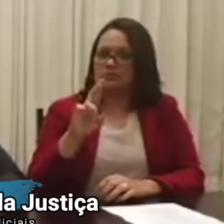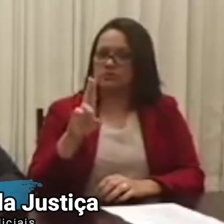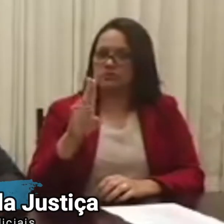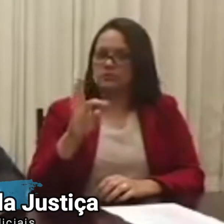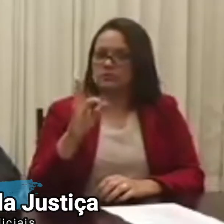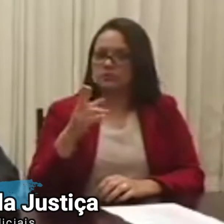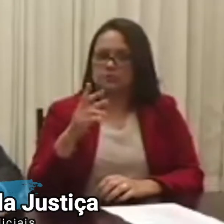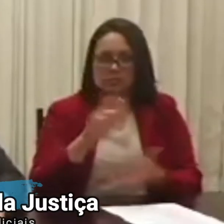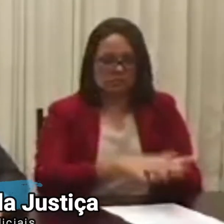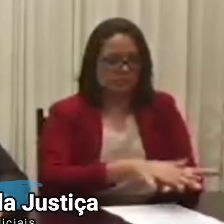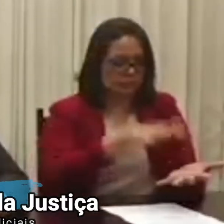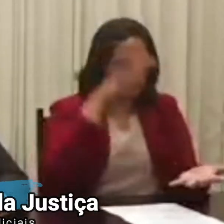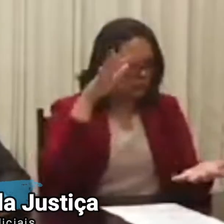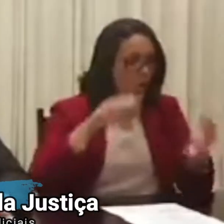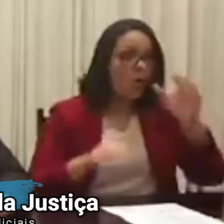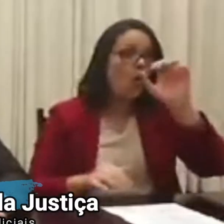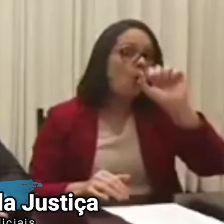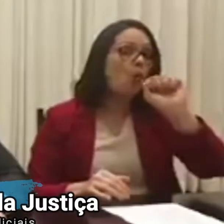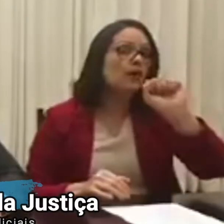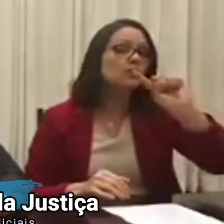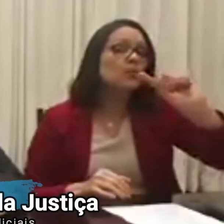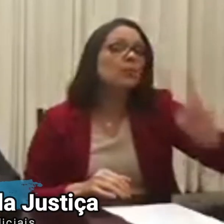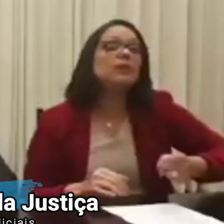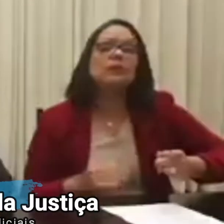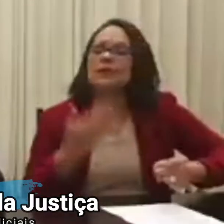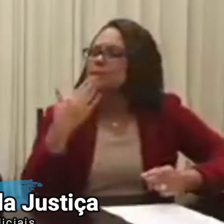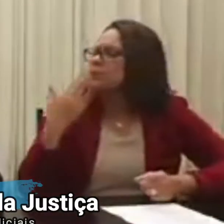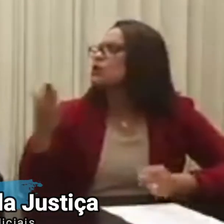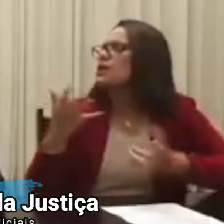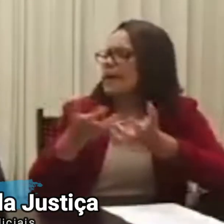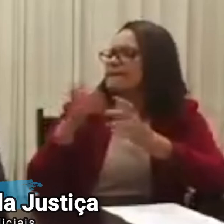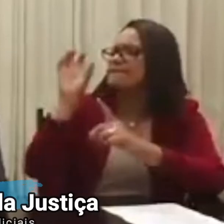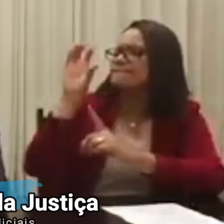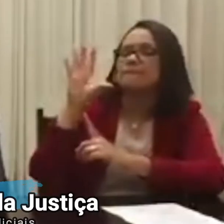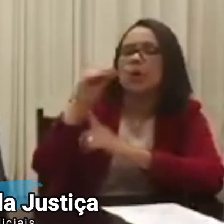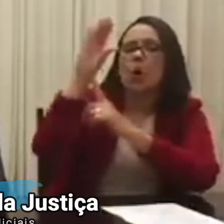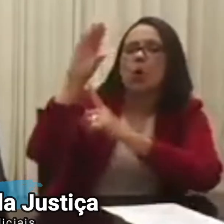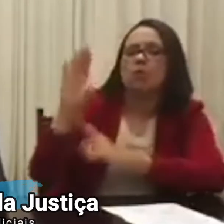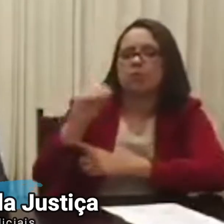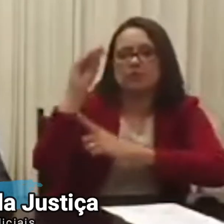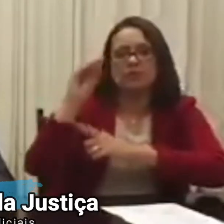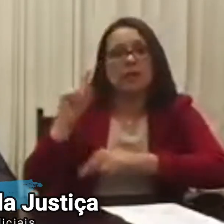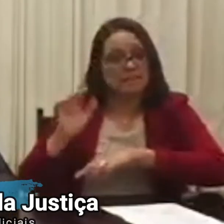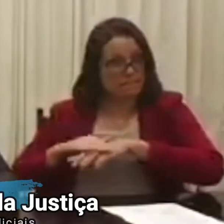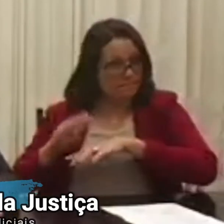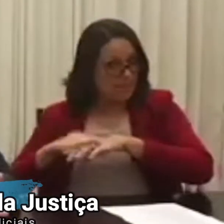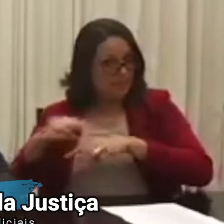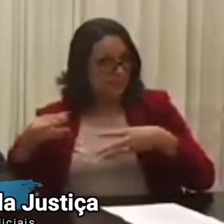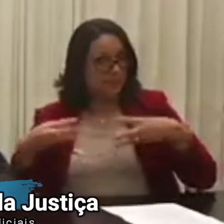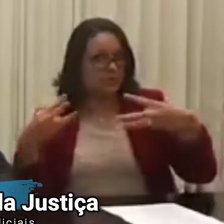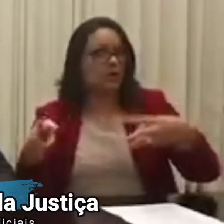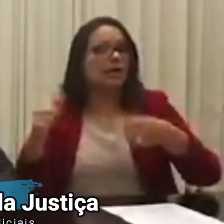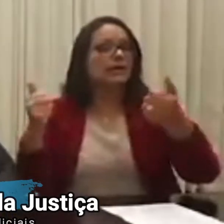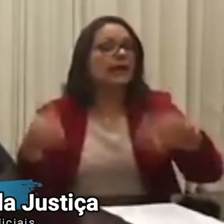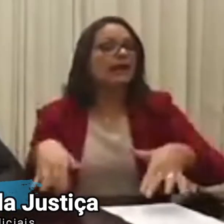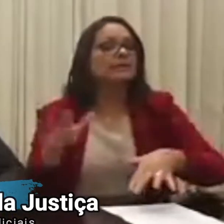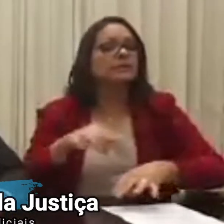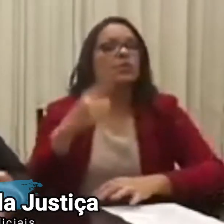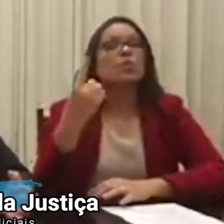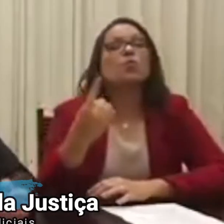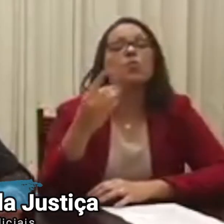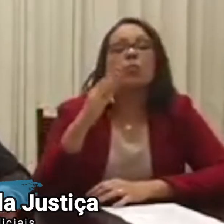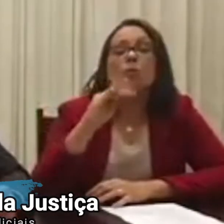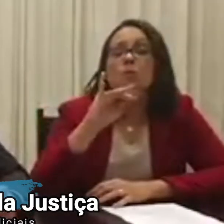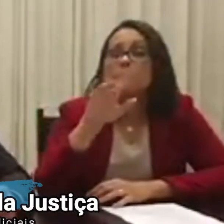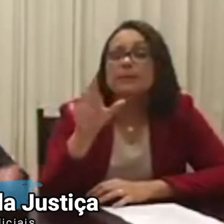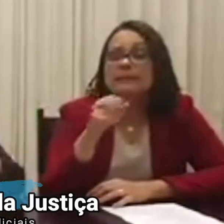mil pedidos para instalar radares no Brasil. 8 mil! Tá? Quem instala é o Ministério da Infraestrutura, gasta aproximadamente 1 bilhão